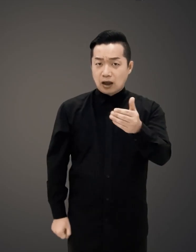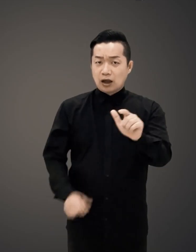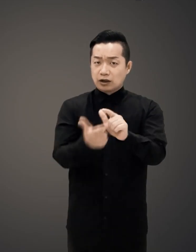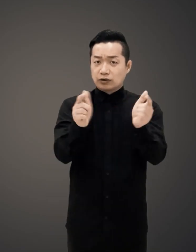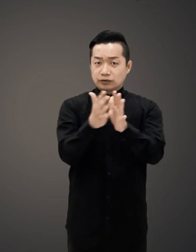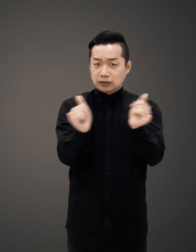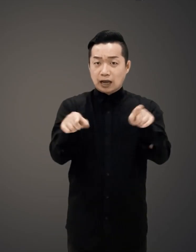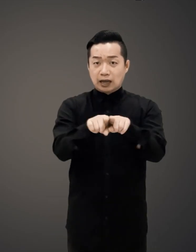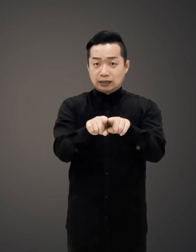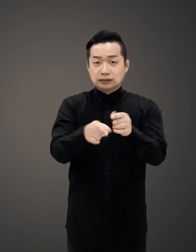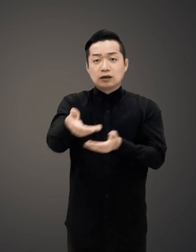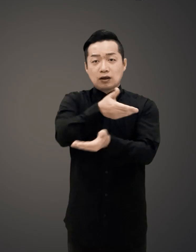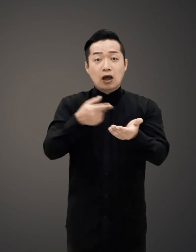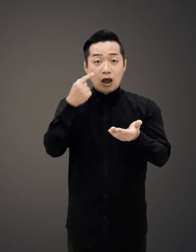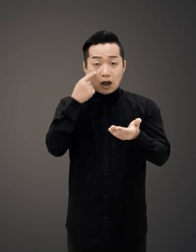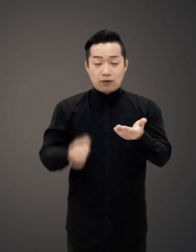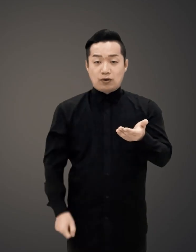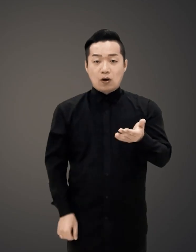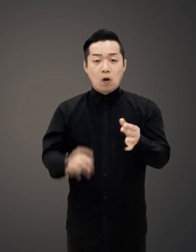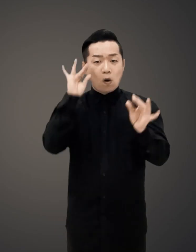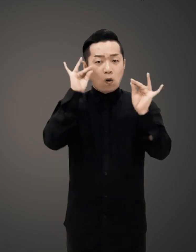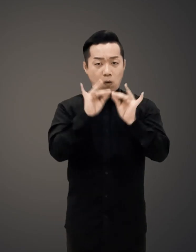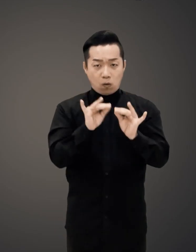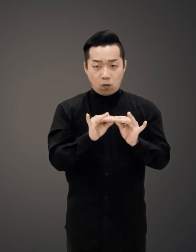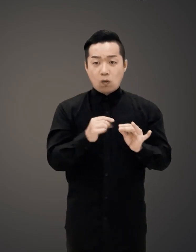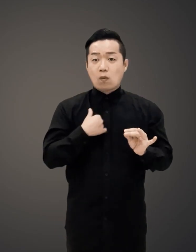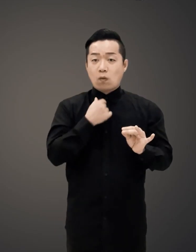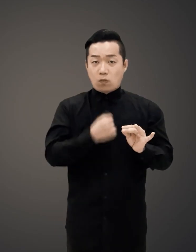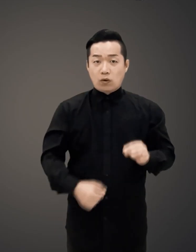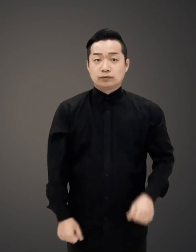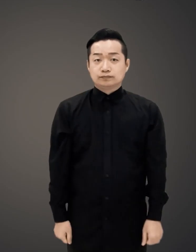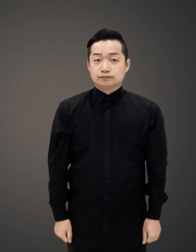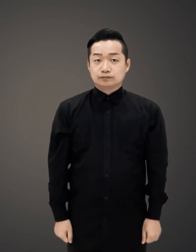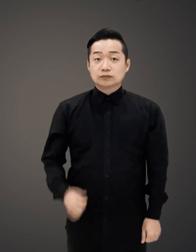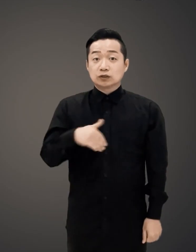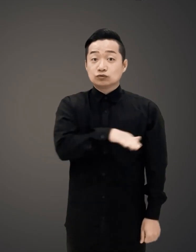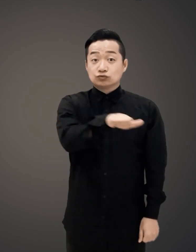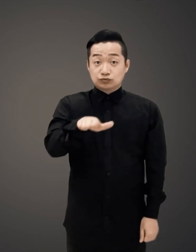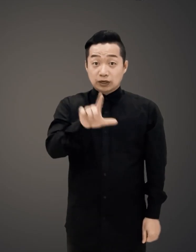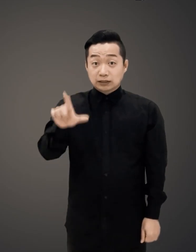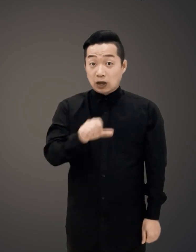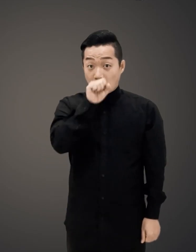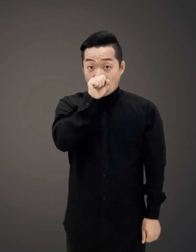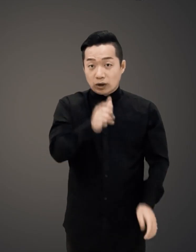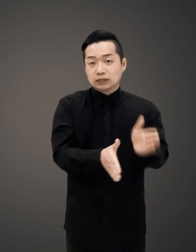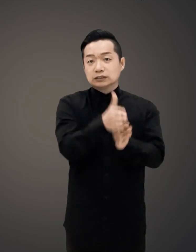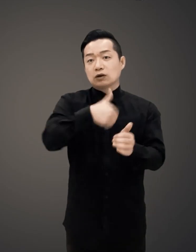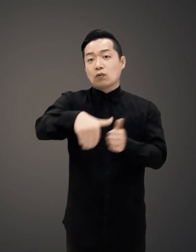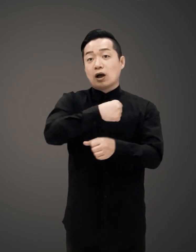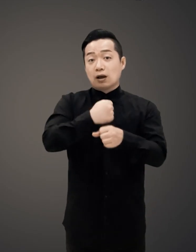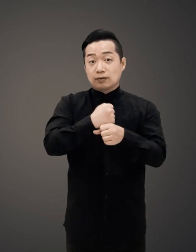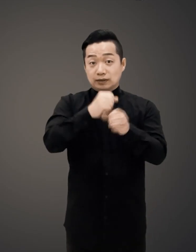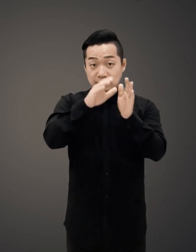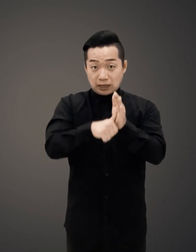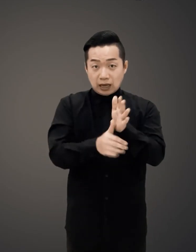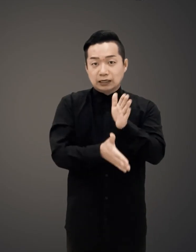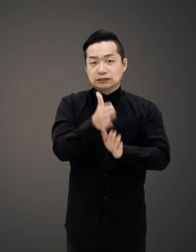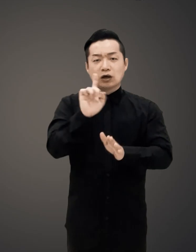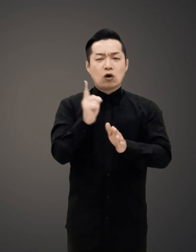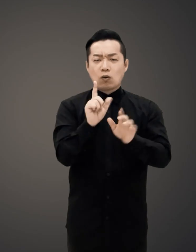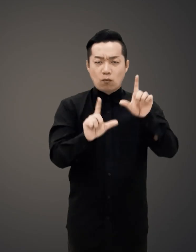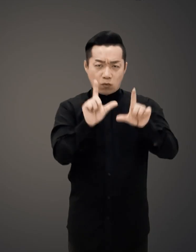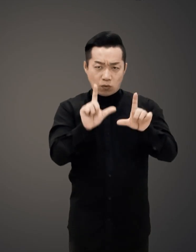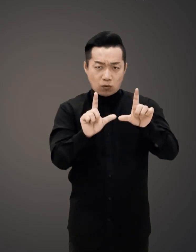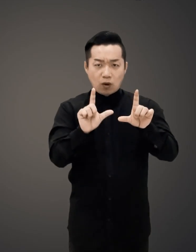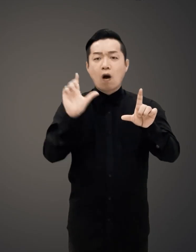사람들과 함께 얘기를 나눠보고 공감을 하고 싶었습니다. 우리가 살기 좋은 도시 환경이 되기 위해서는 도시는 어떤